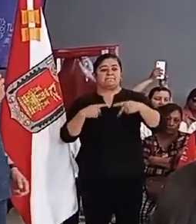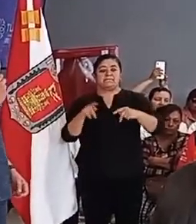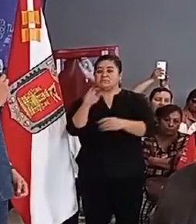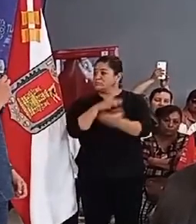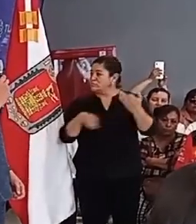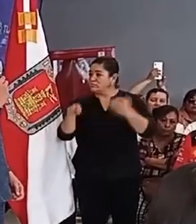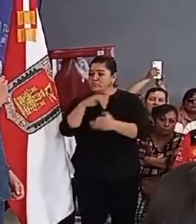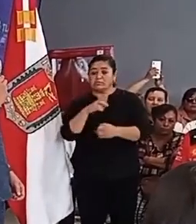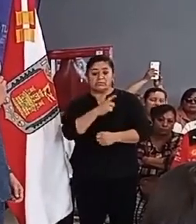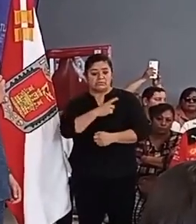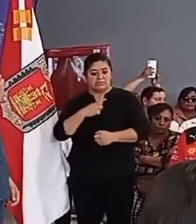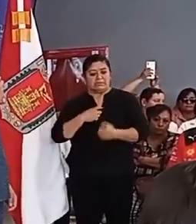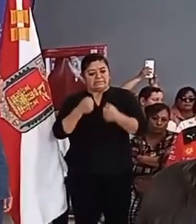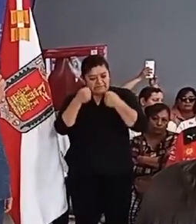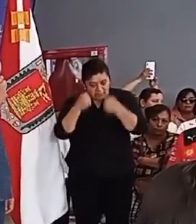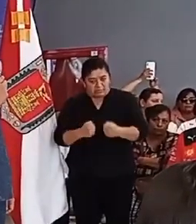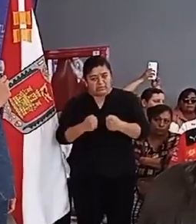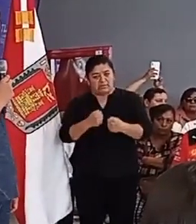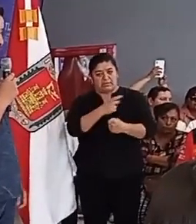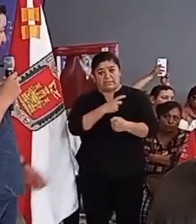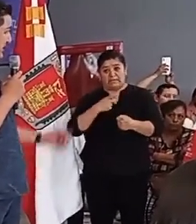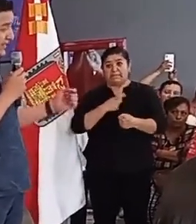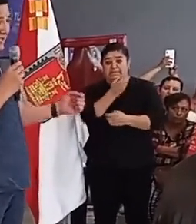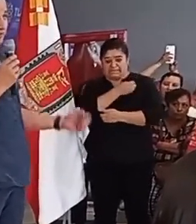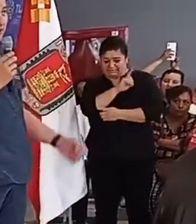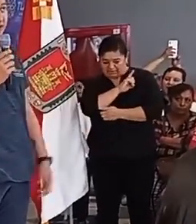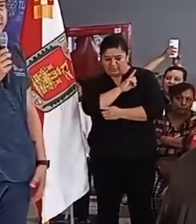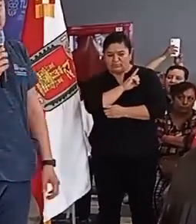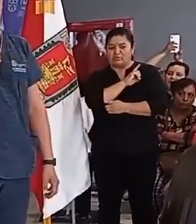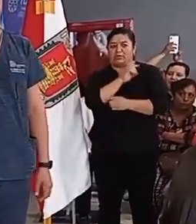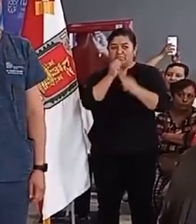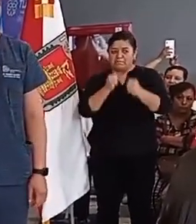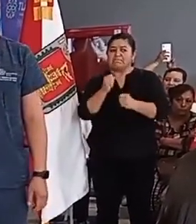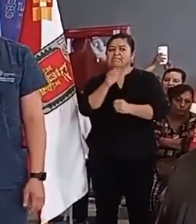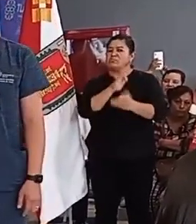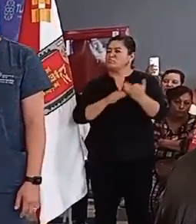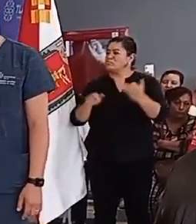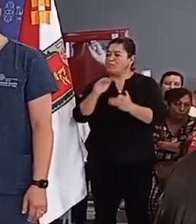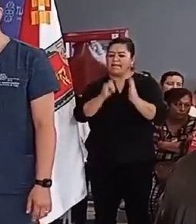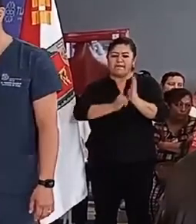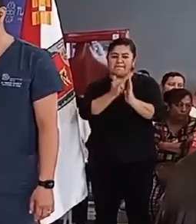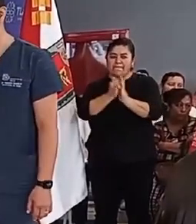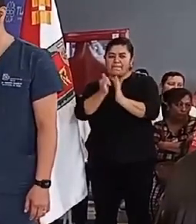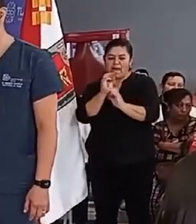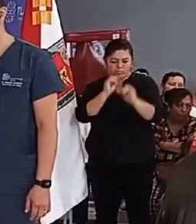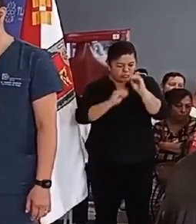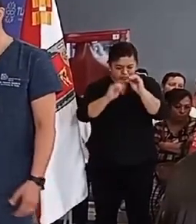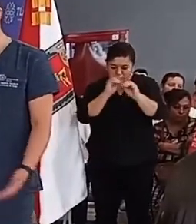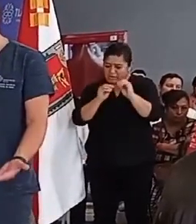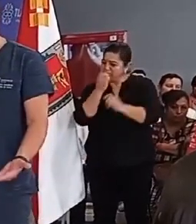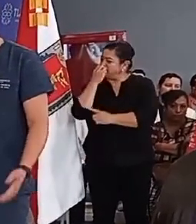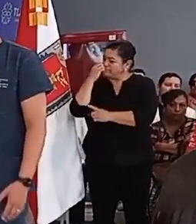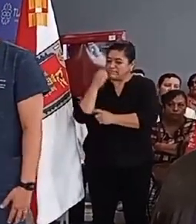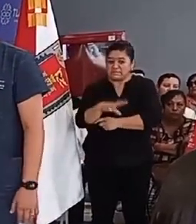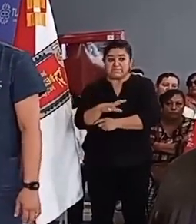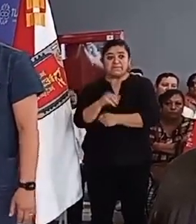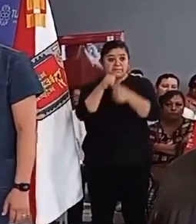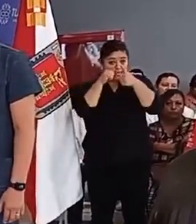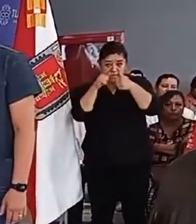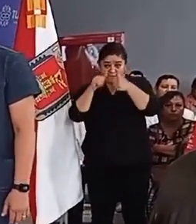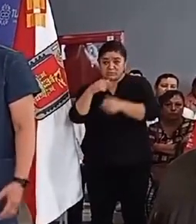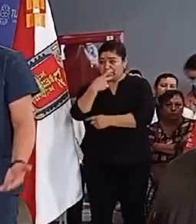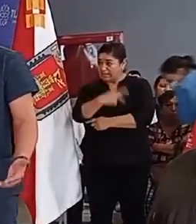seguridad que tienen a la mejor gobernadora en salud y que tienen las mejores instalaciones para su atención esto es suyo y